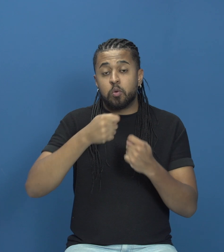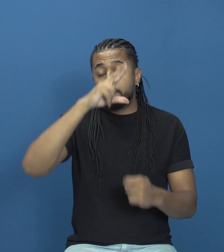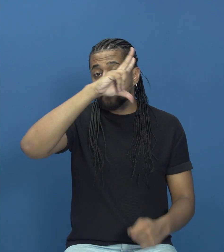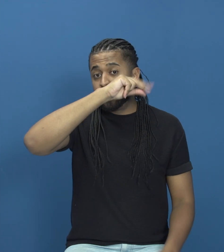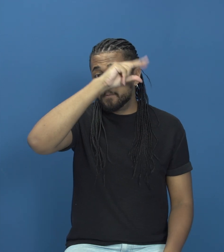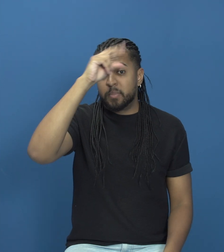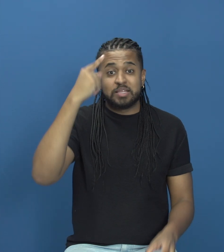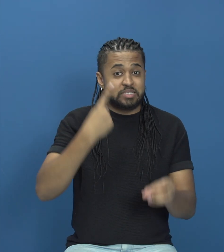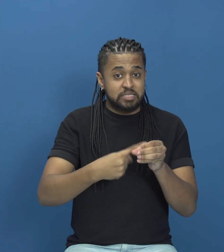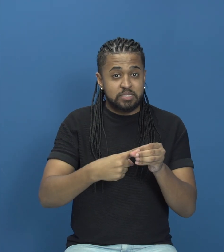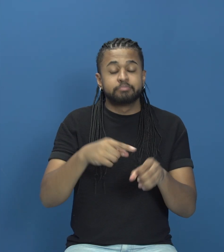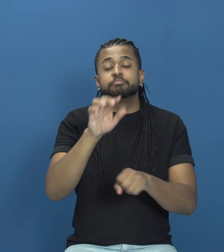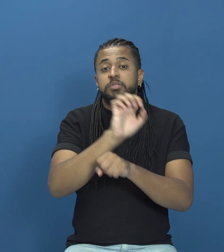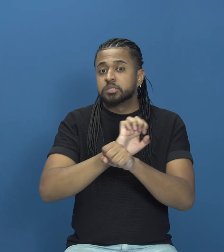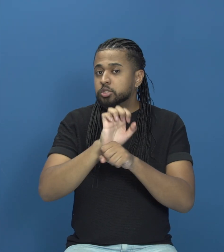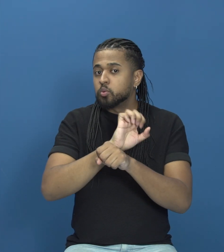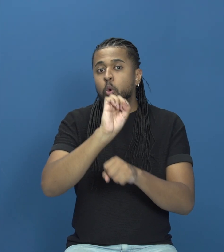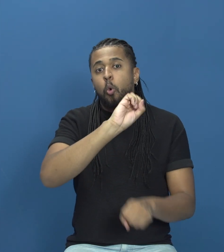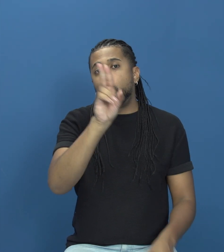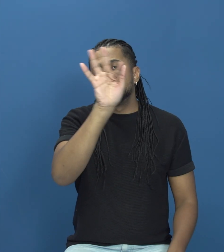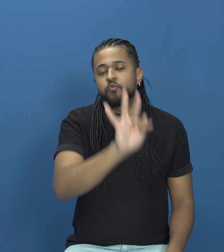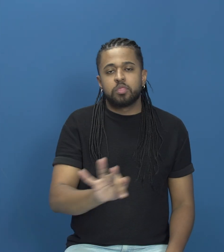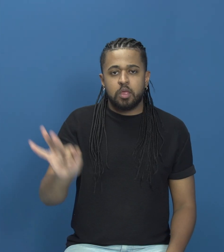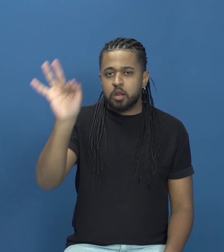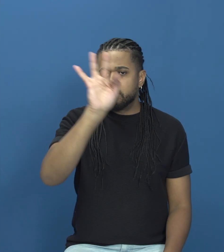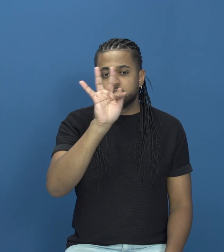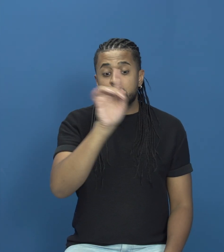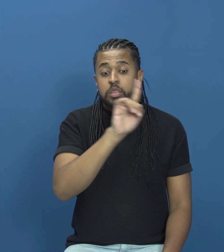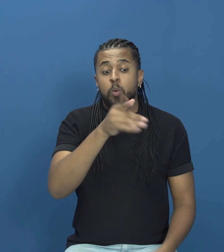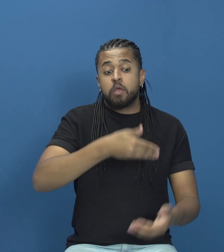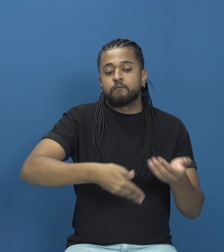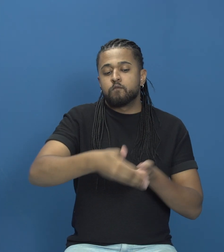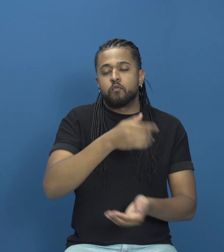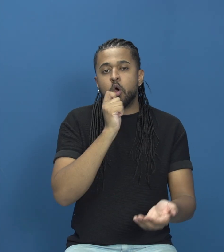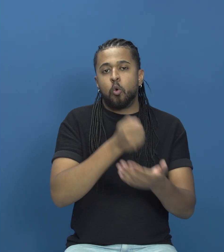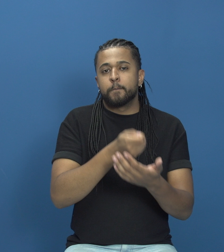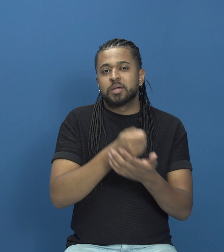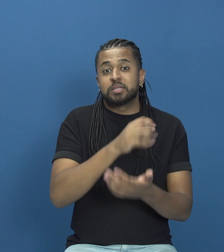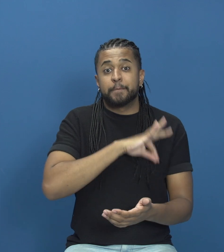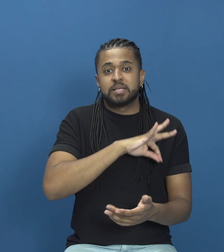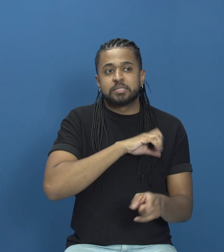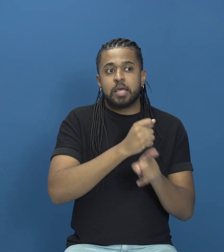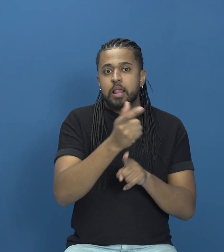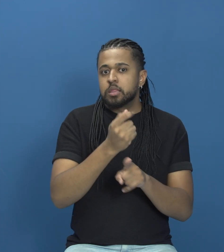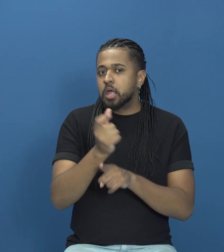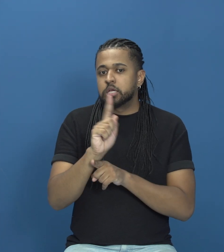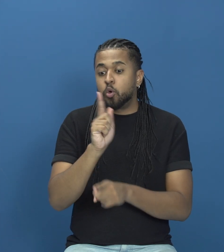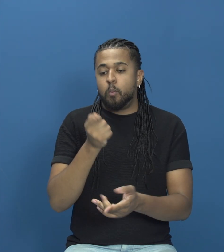municipal, estadual ou federal, e que não envolvam a cobrança de mensalidade.